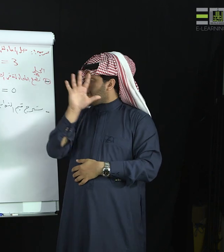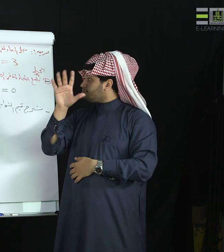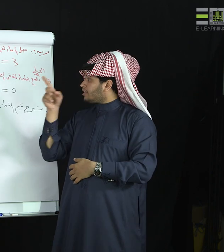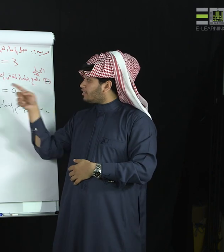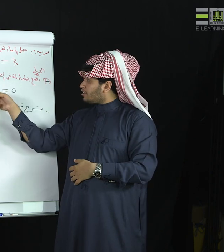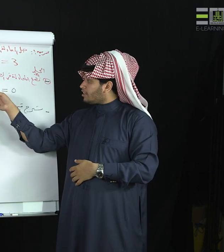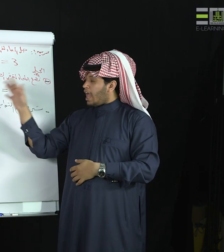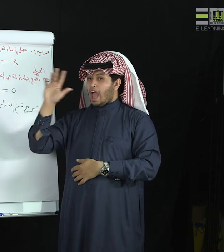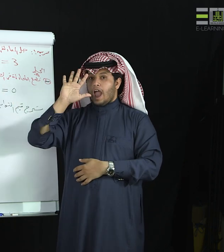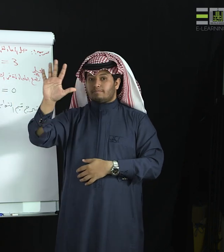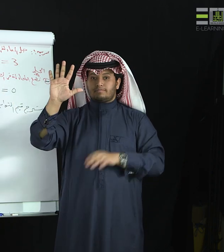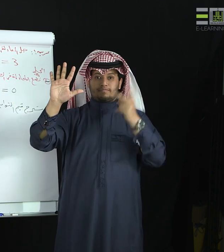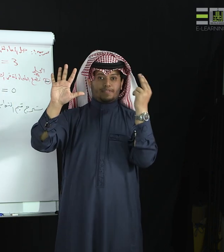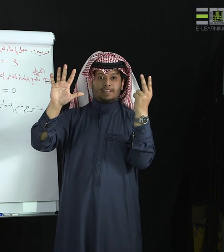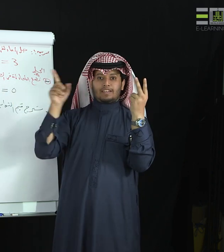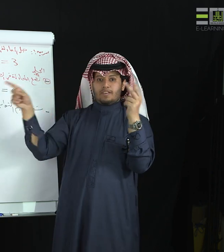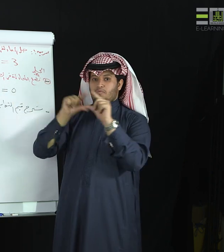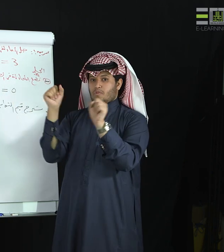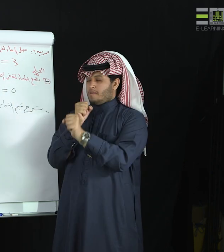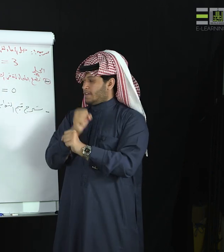هو 5.